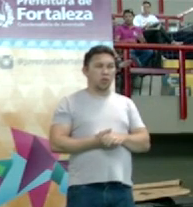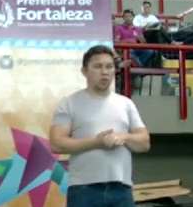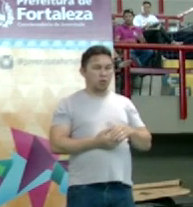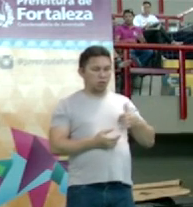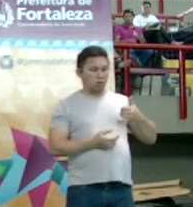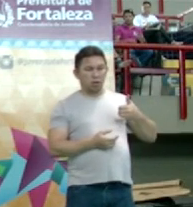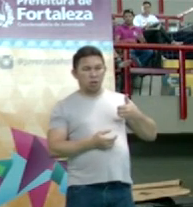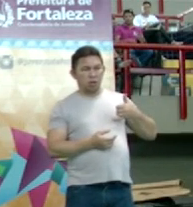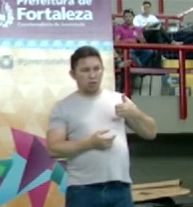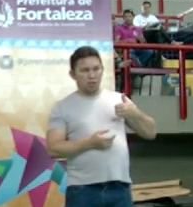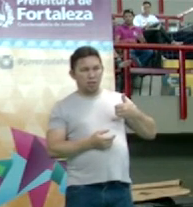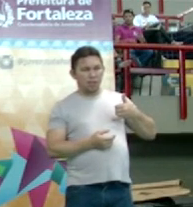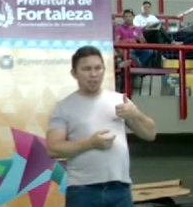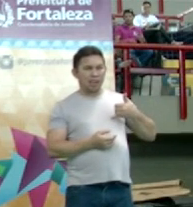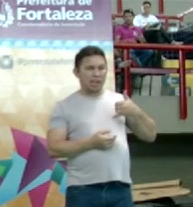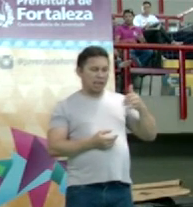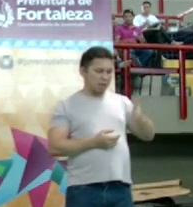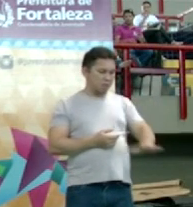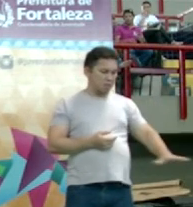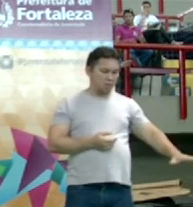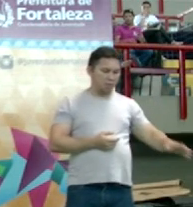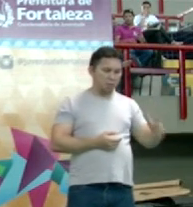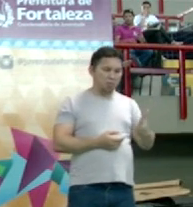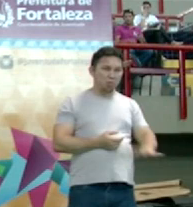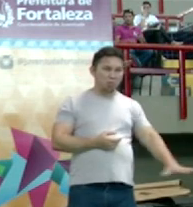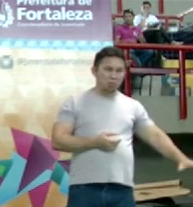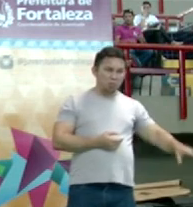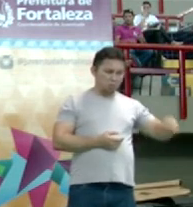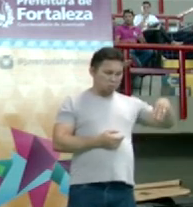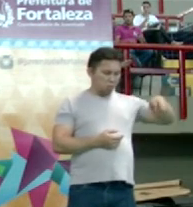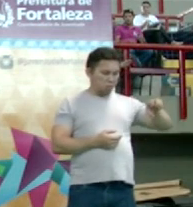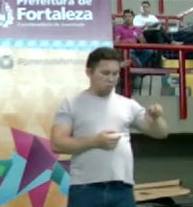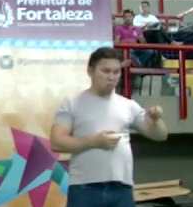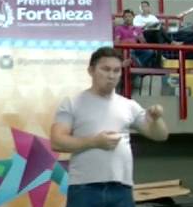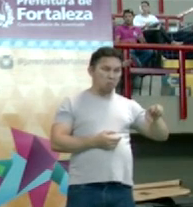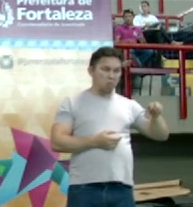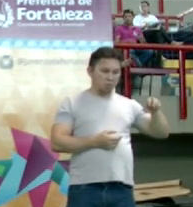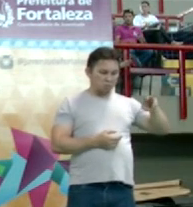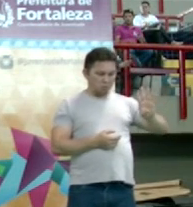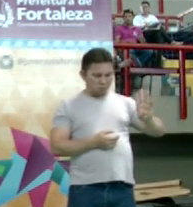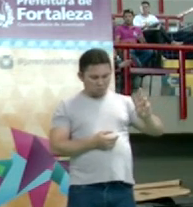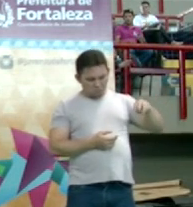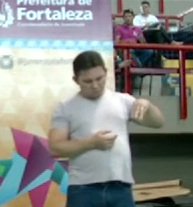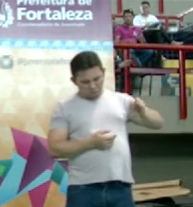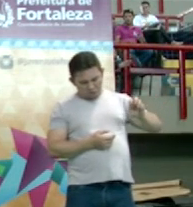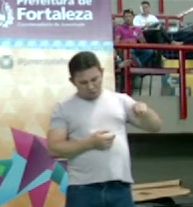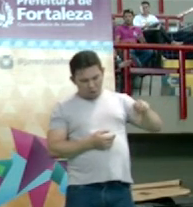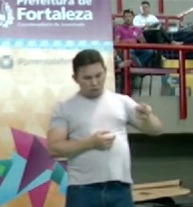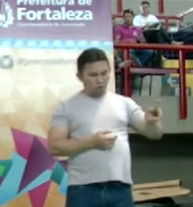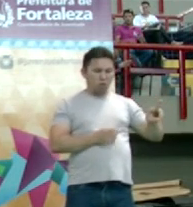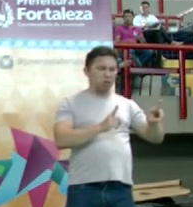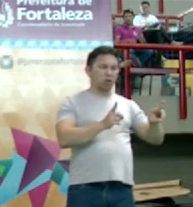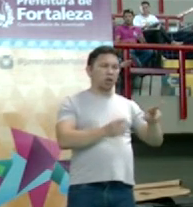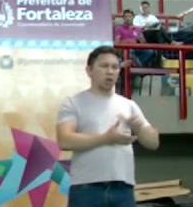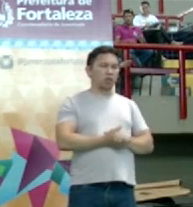menores infratores. Você digam adolescentes em condições de risco. Tá certo?